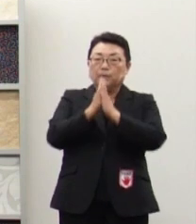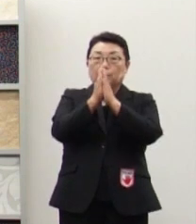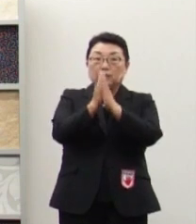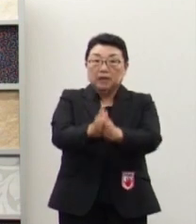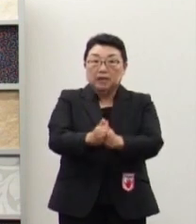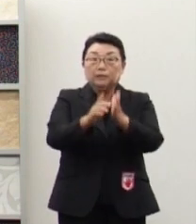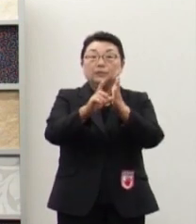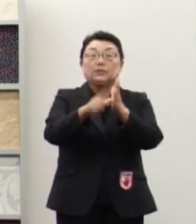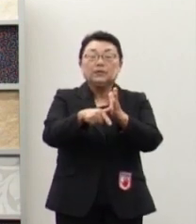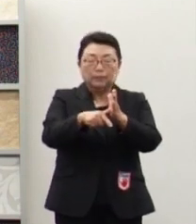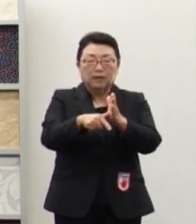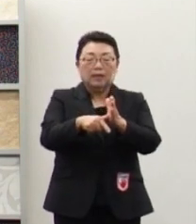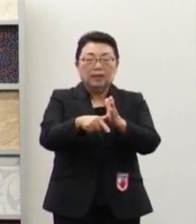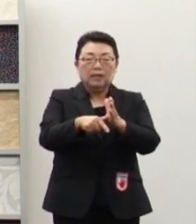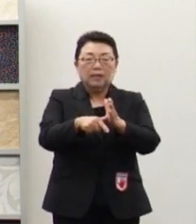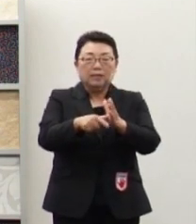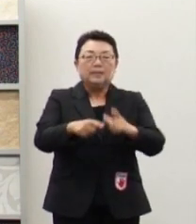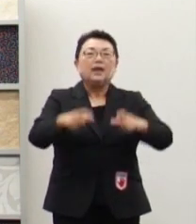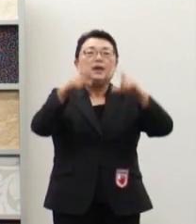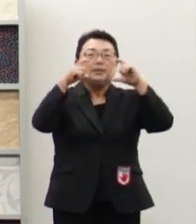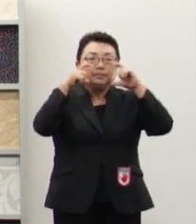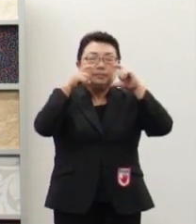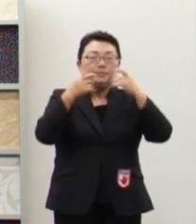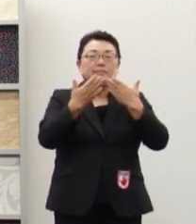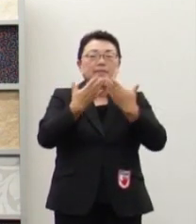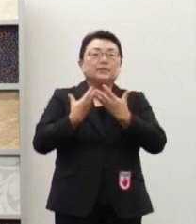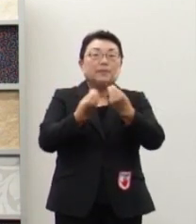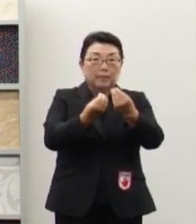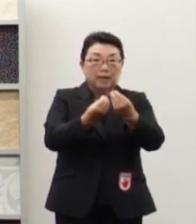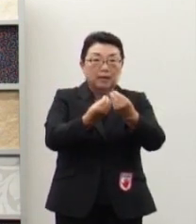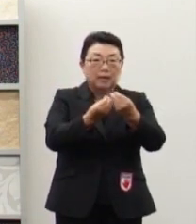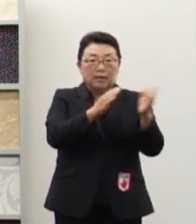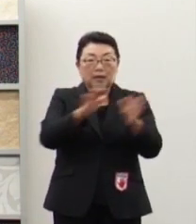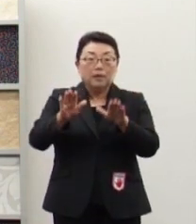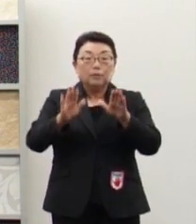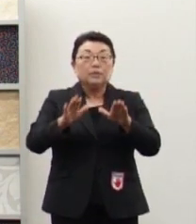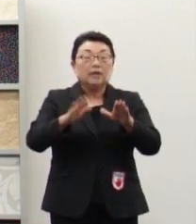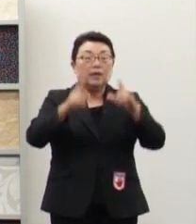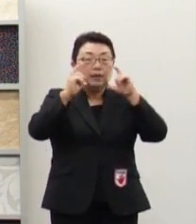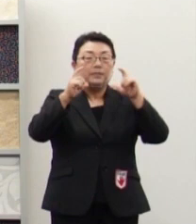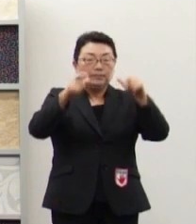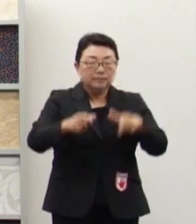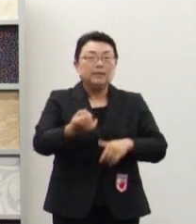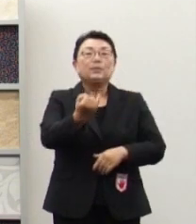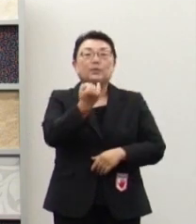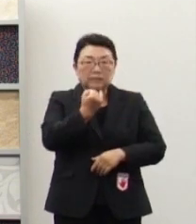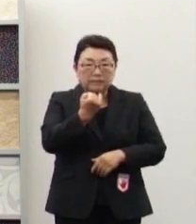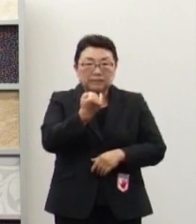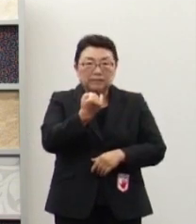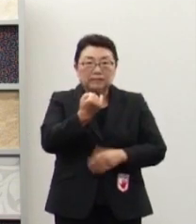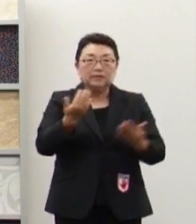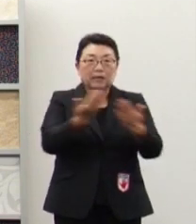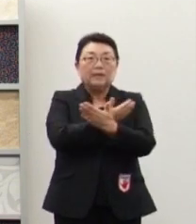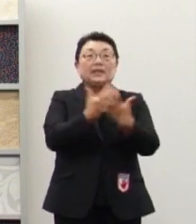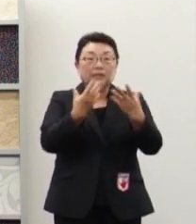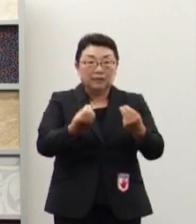則、着用した状態を維持というふうな表現になったのが、今回必要最小限となるようにというふうになりましたけれども、